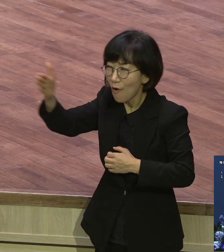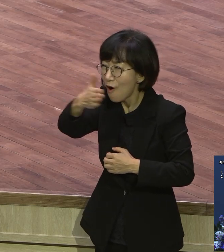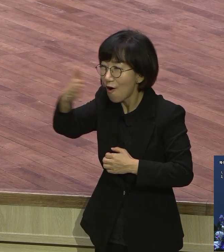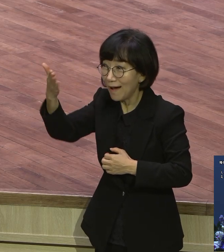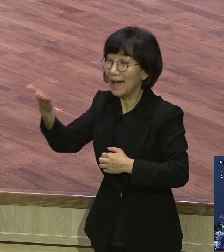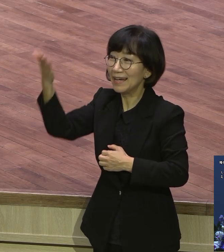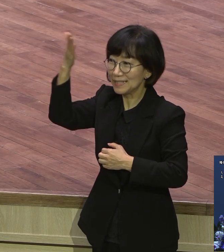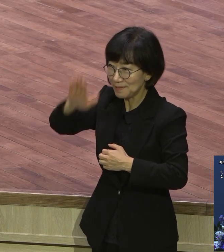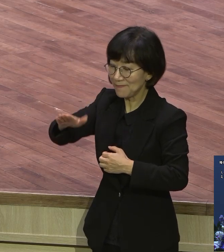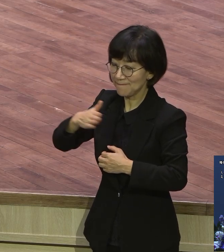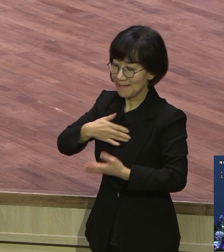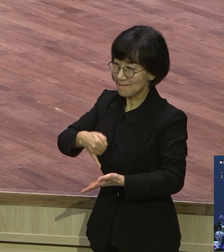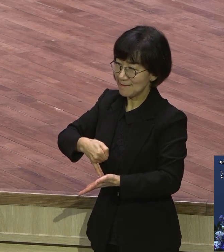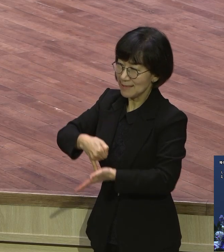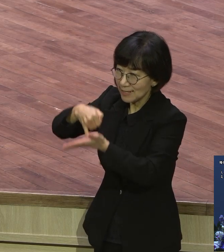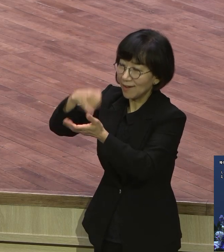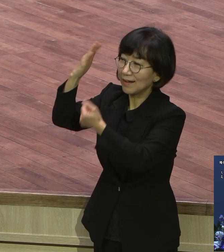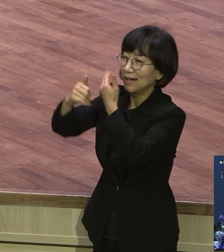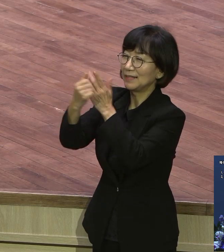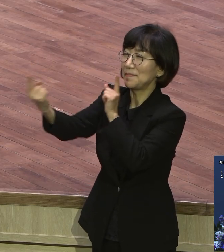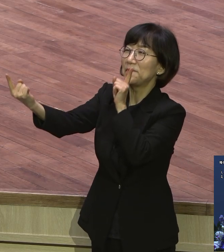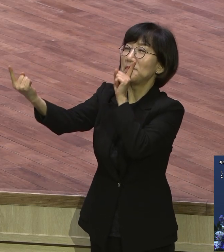만난다라는 의미가 있습니다